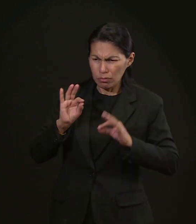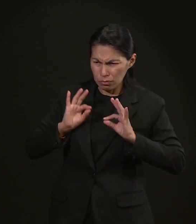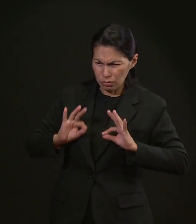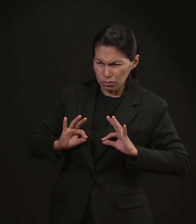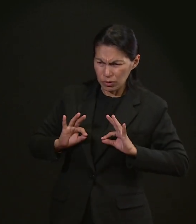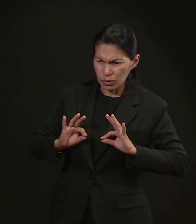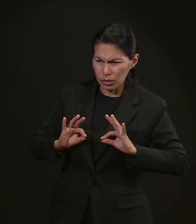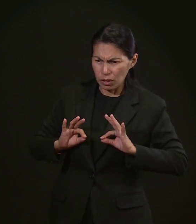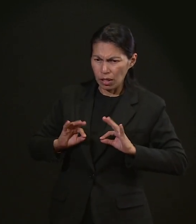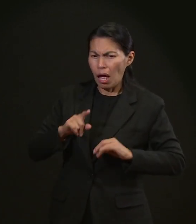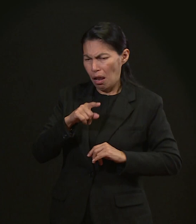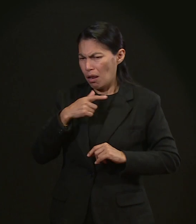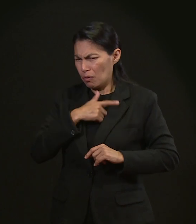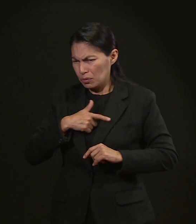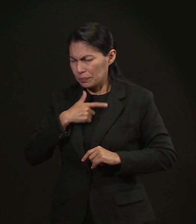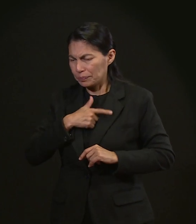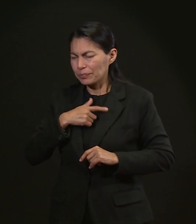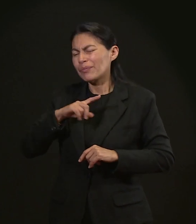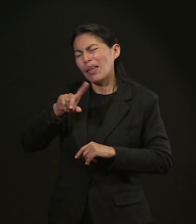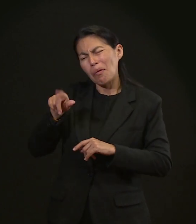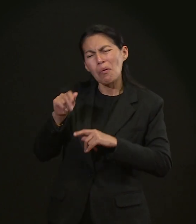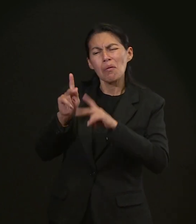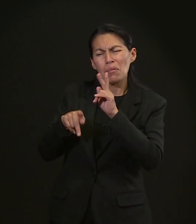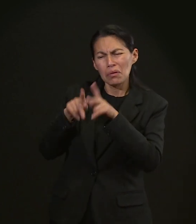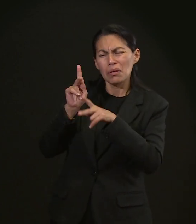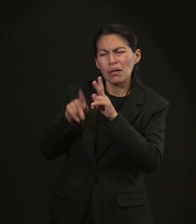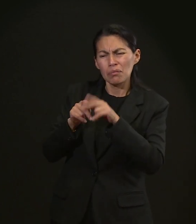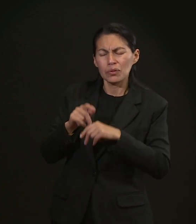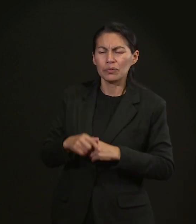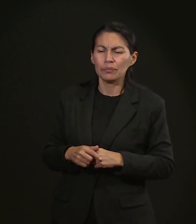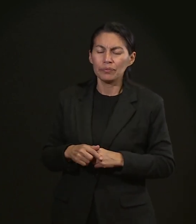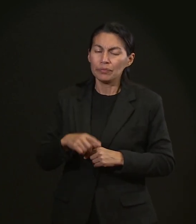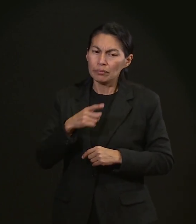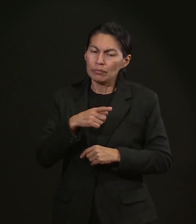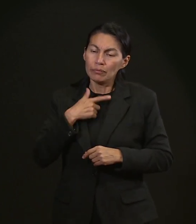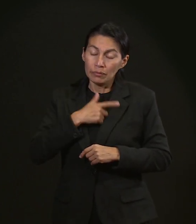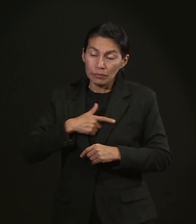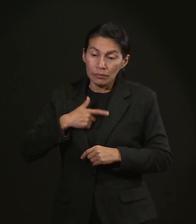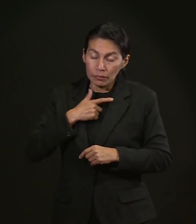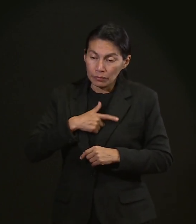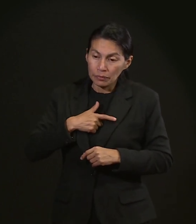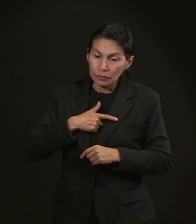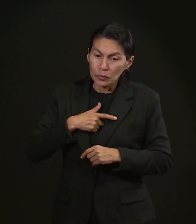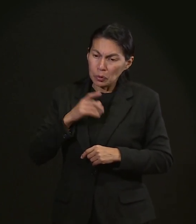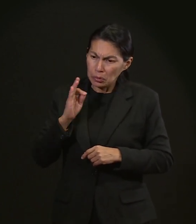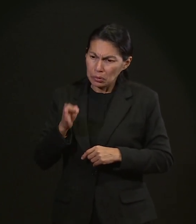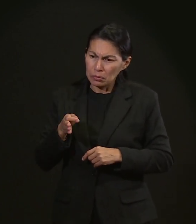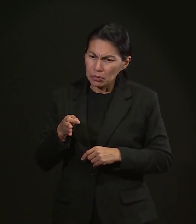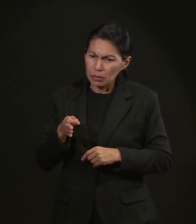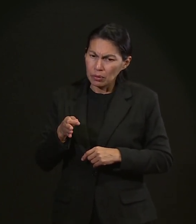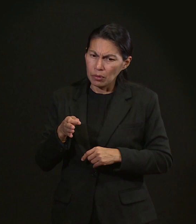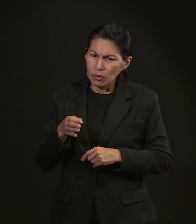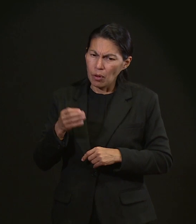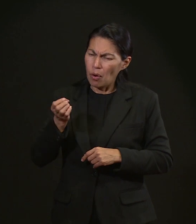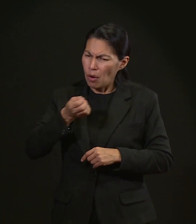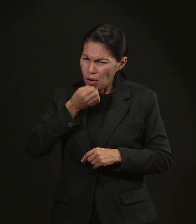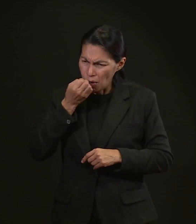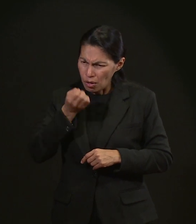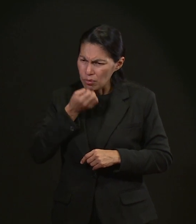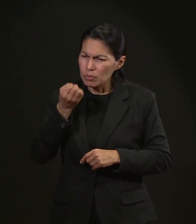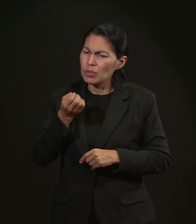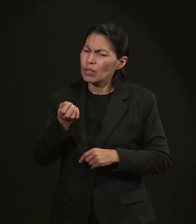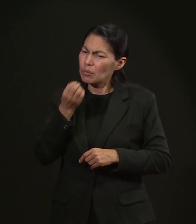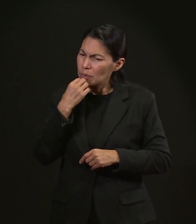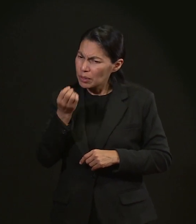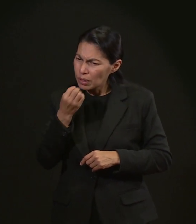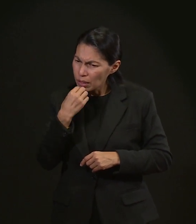le gustó eso esto ya lo practicaba más ampliamente y le pareció de bien y ella aceptó entonces yo hice